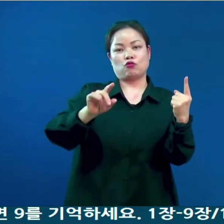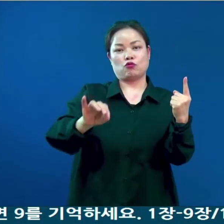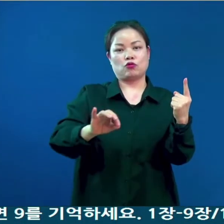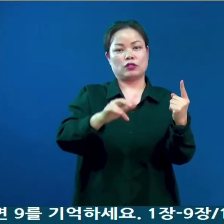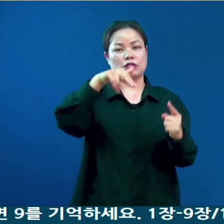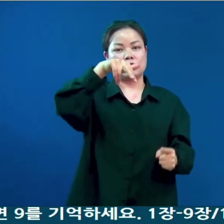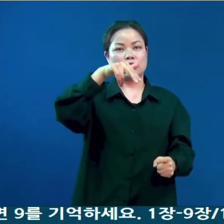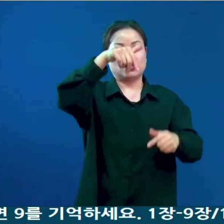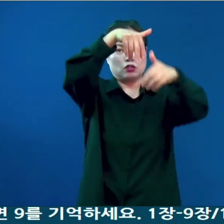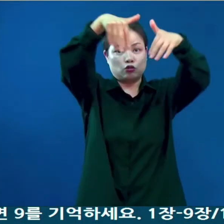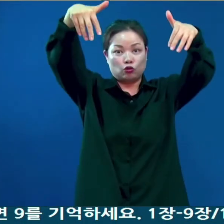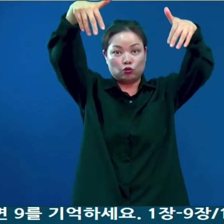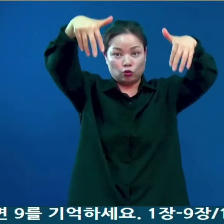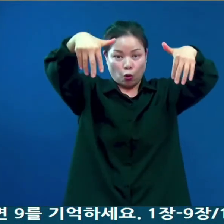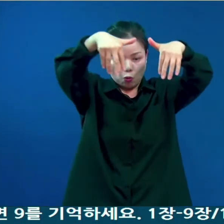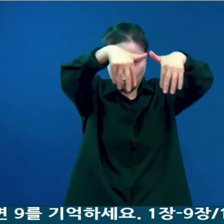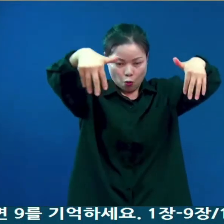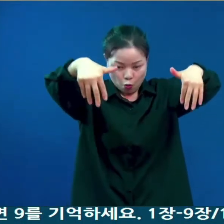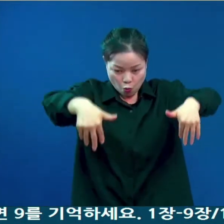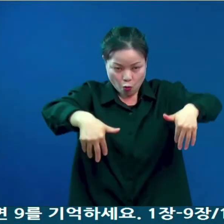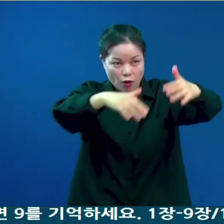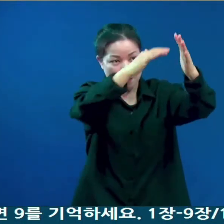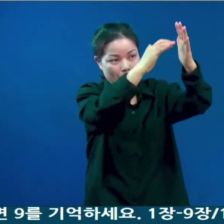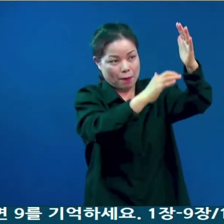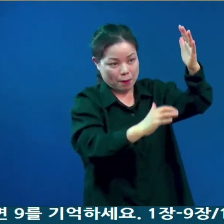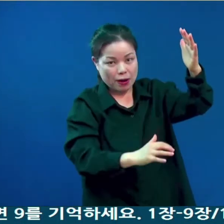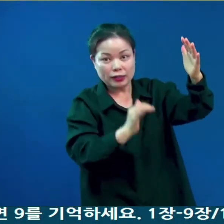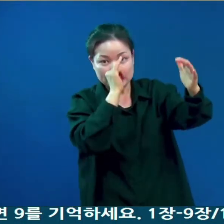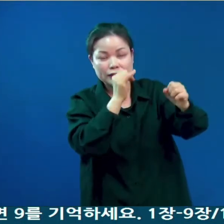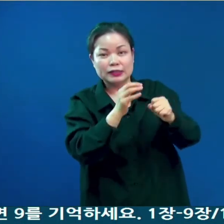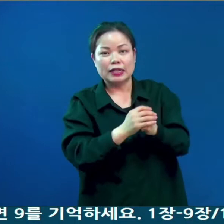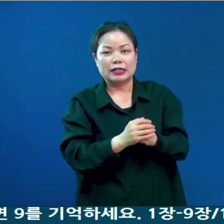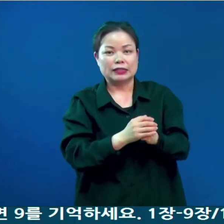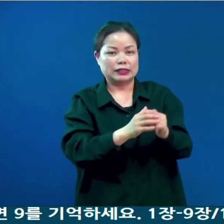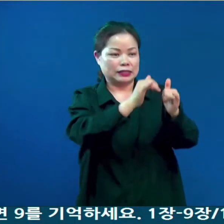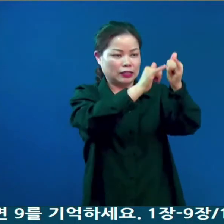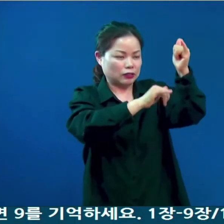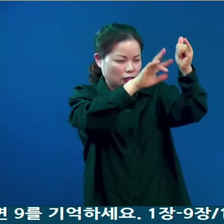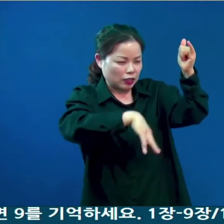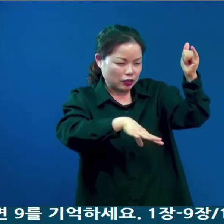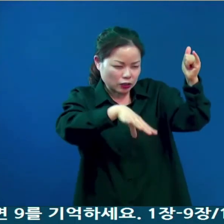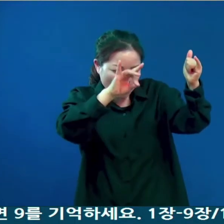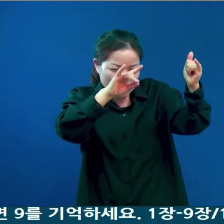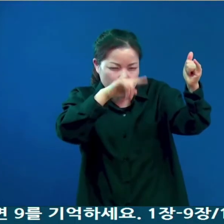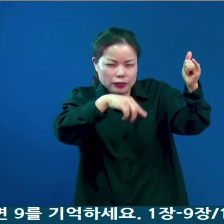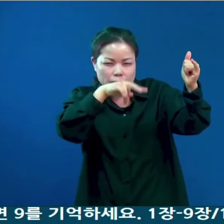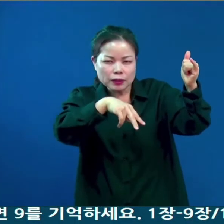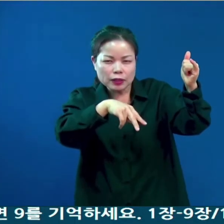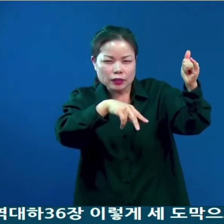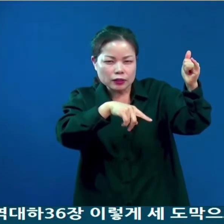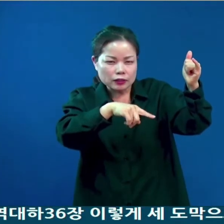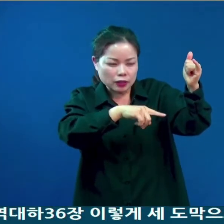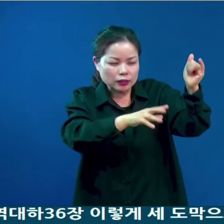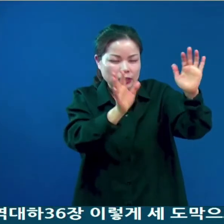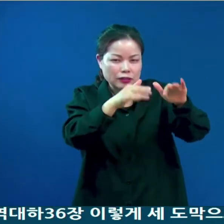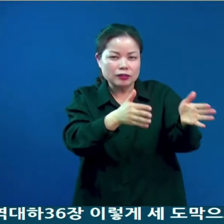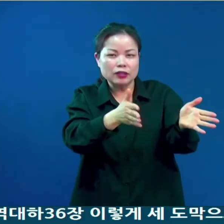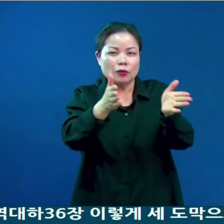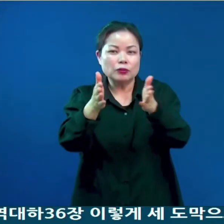족보 이야기가 나오기 때문에 혹 역대기를 처음 읽으시는 분들이라면 이 부분을 살짝